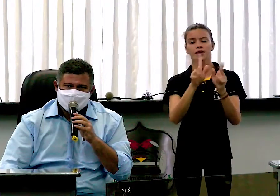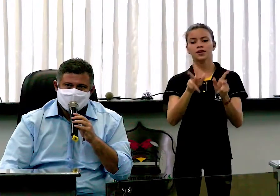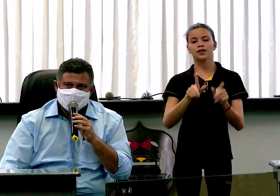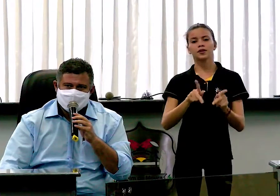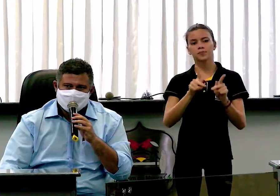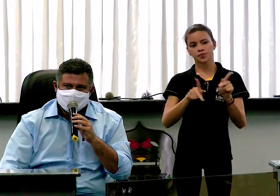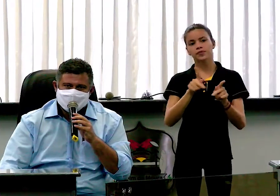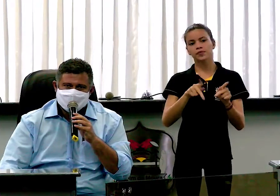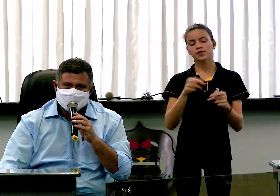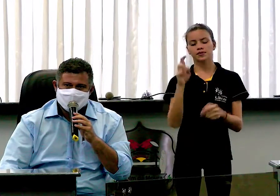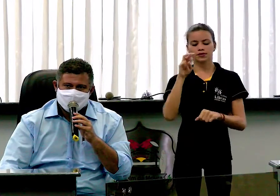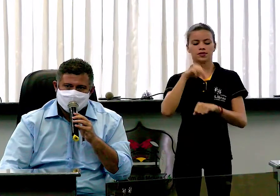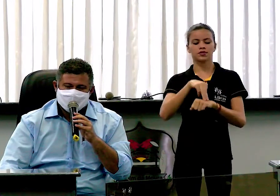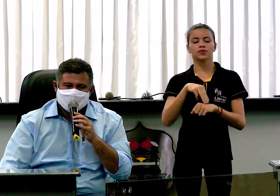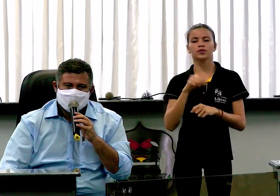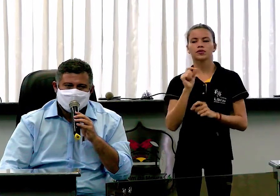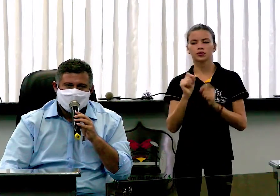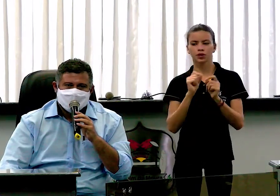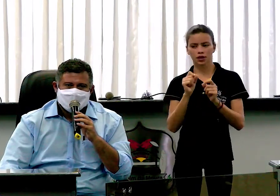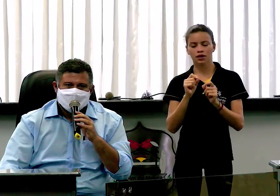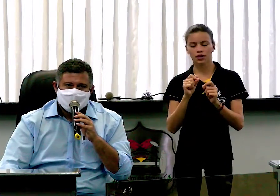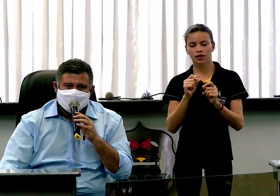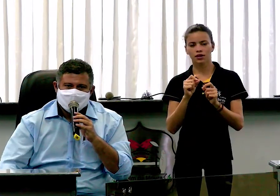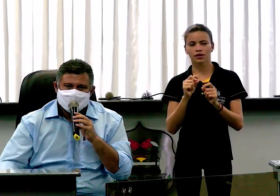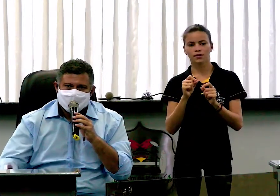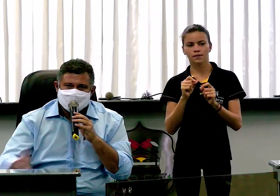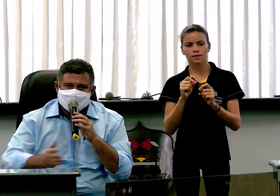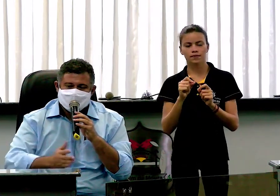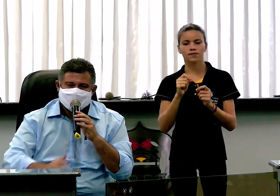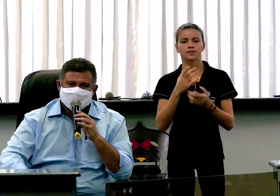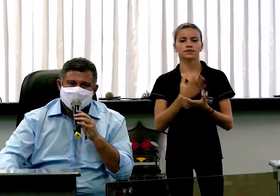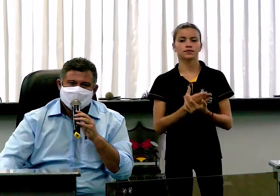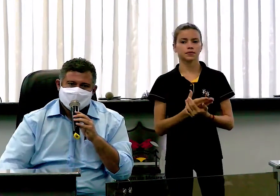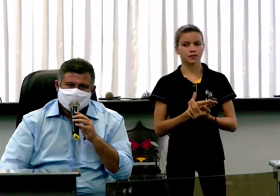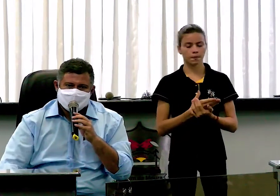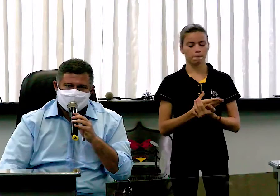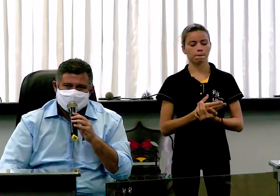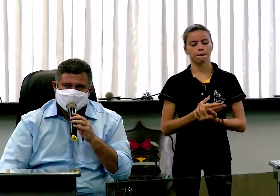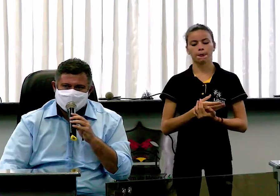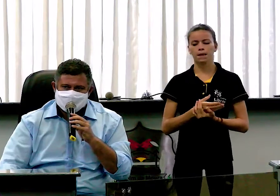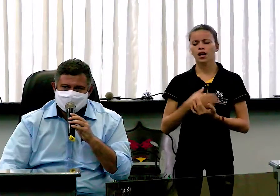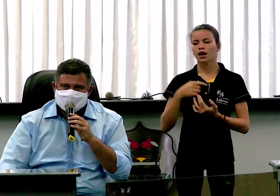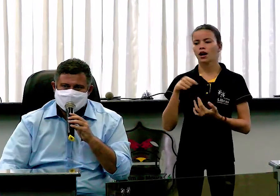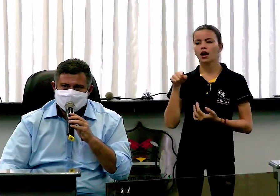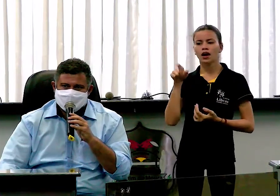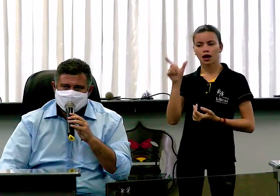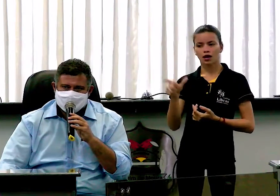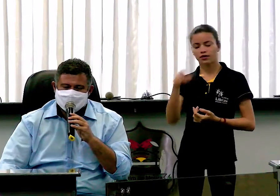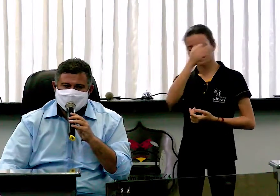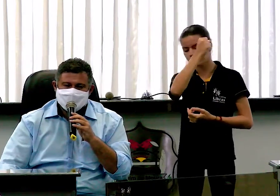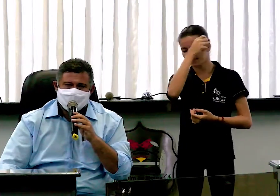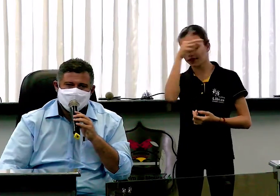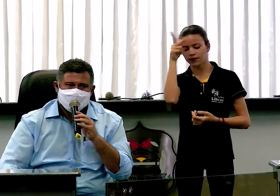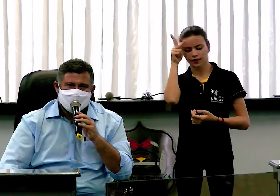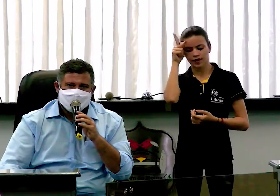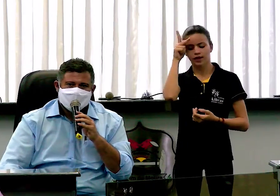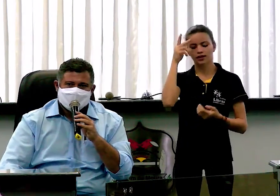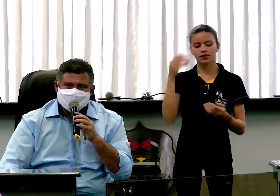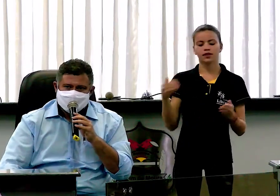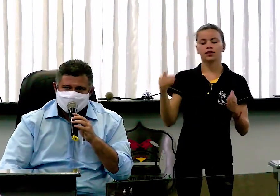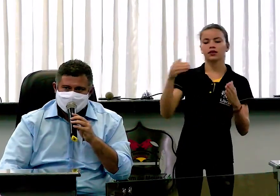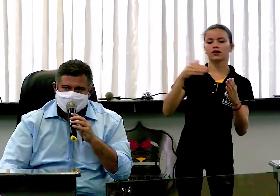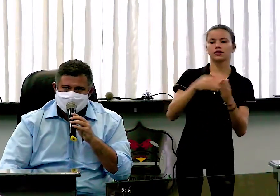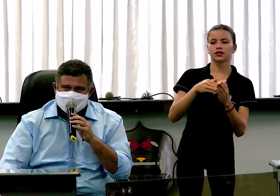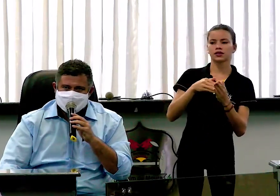as ações do município neste momento desde quando nós assumimos a função de prefeito municipal